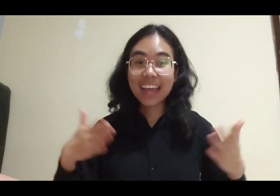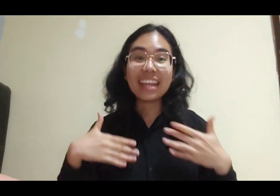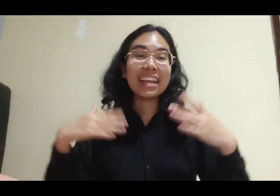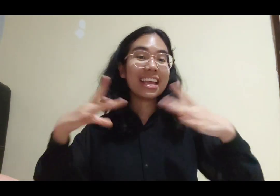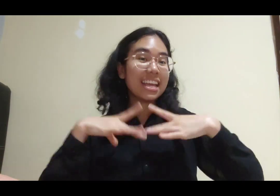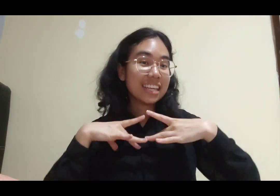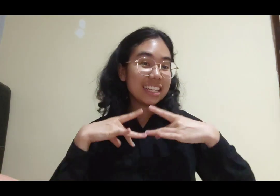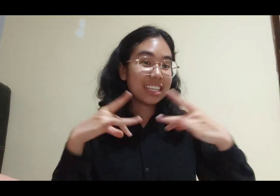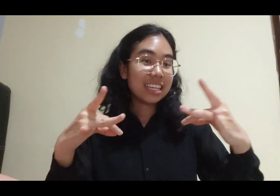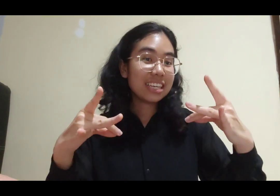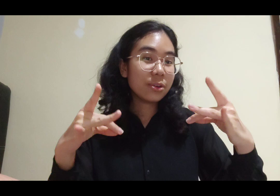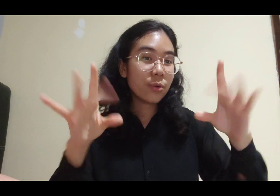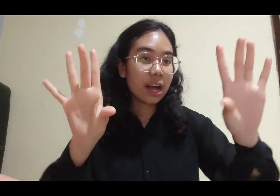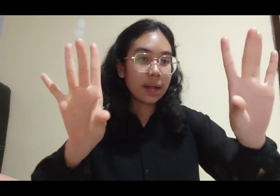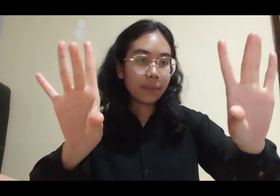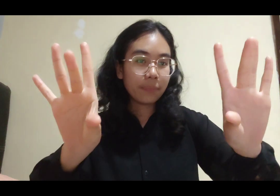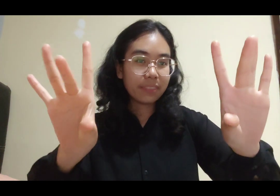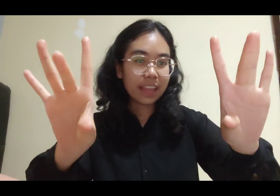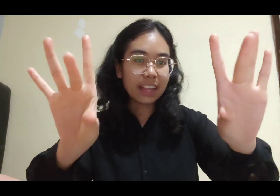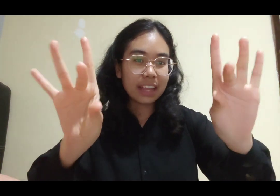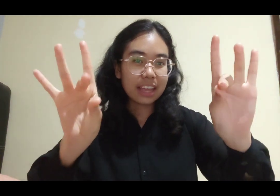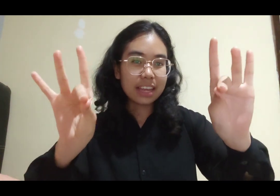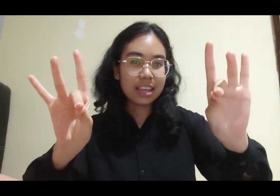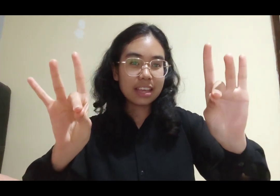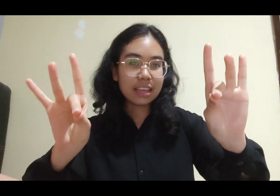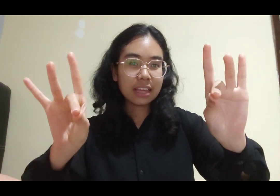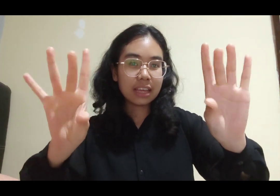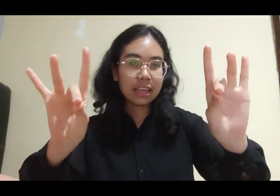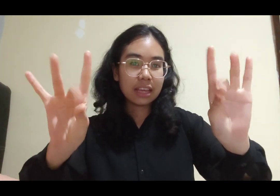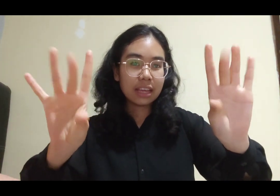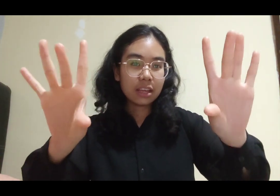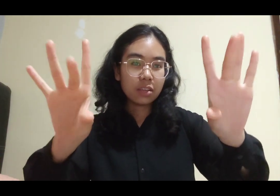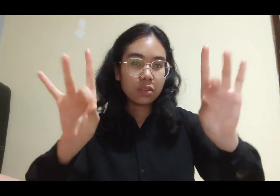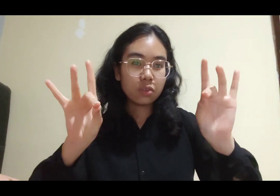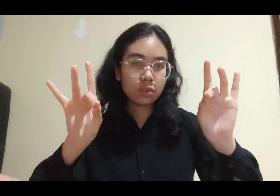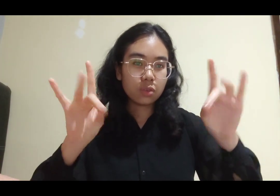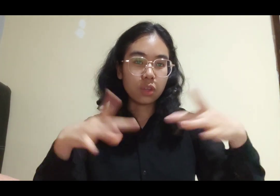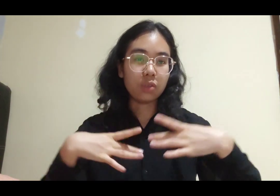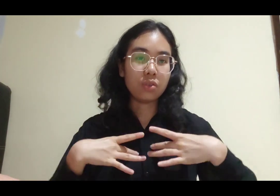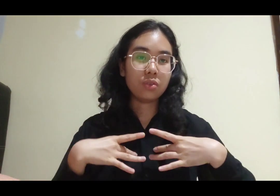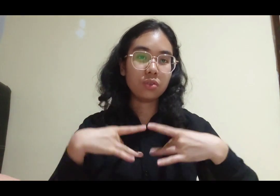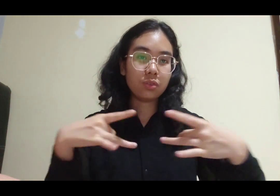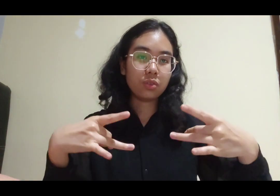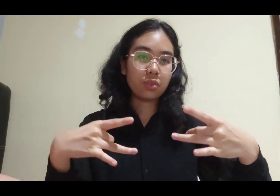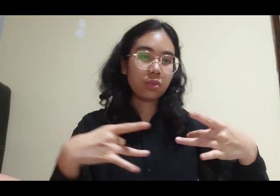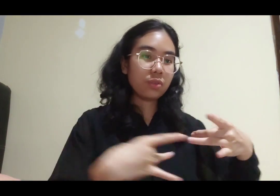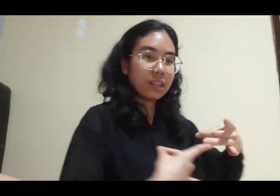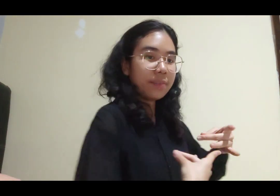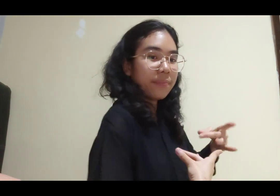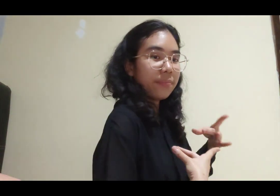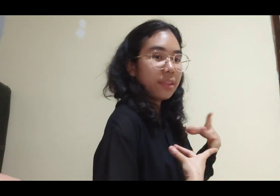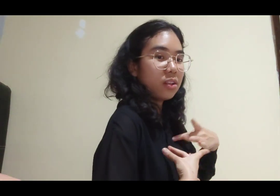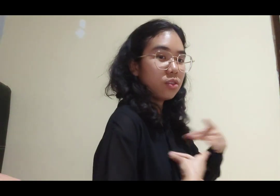Menyegarkan jiwa. Tangannya kayak gini, zut gini, zut, enggak, zut.